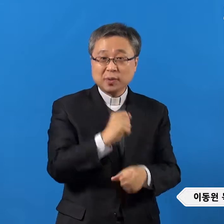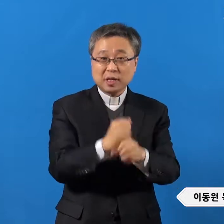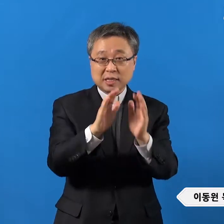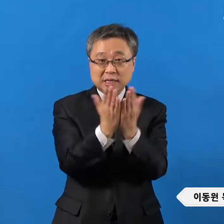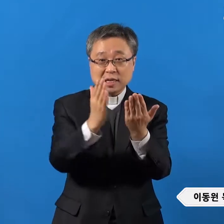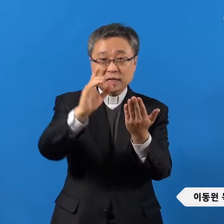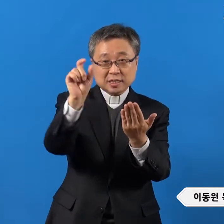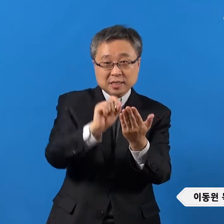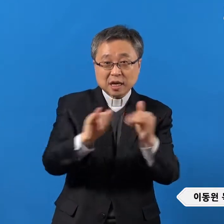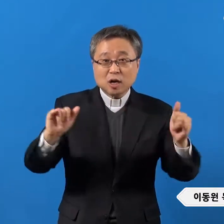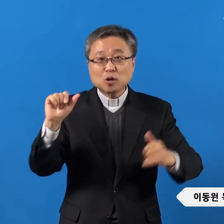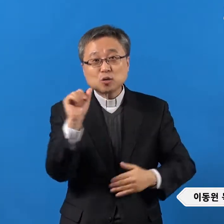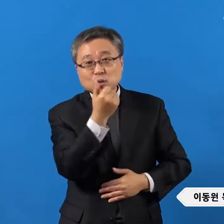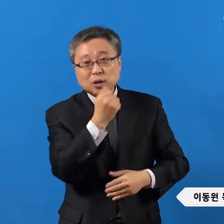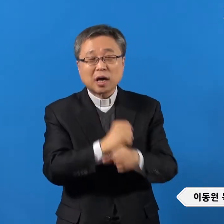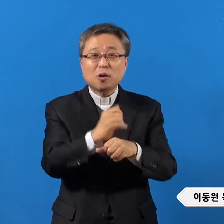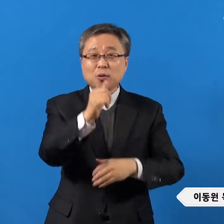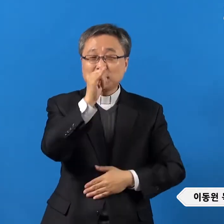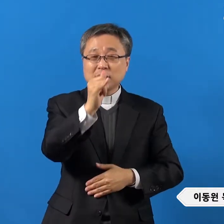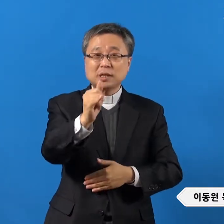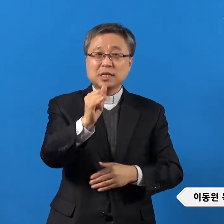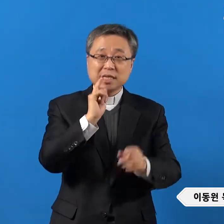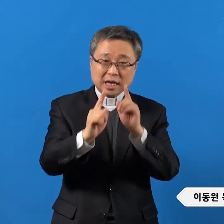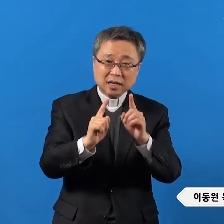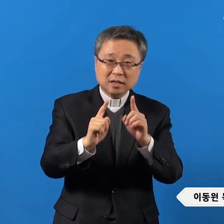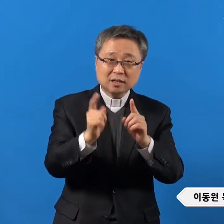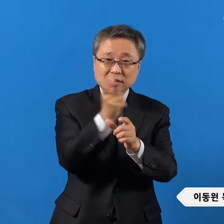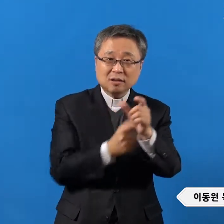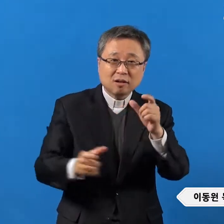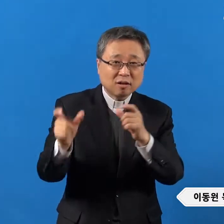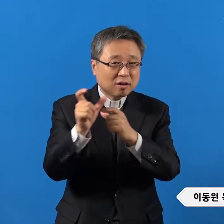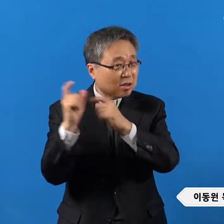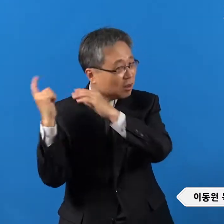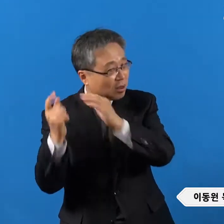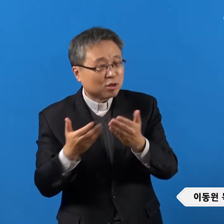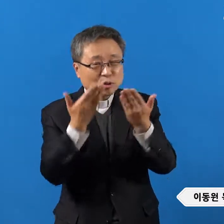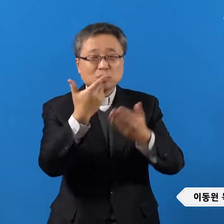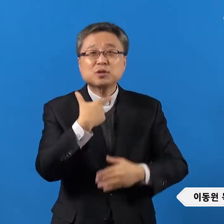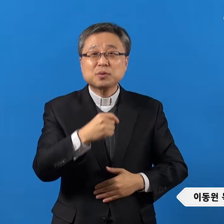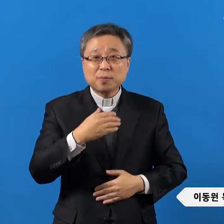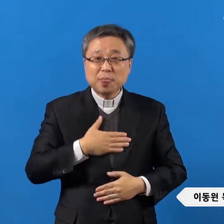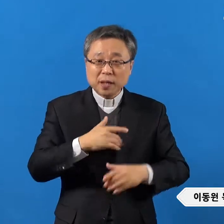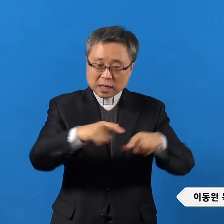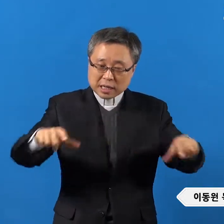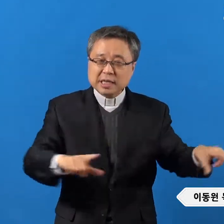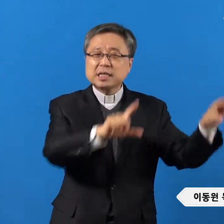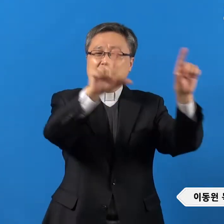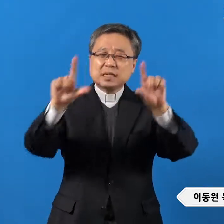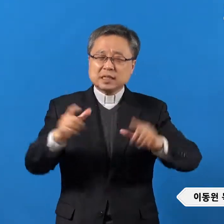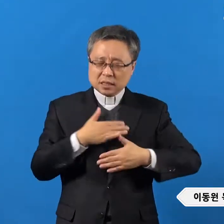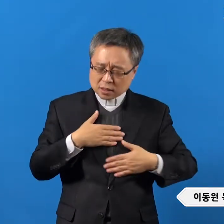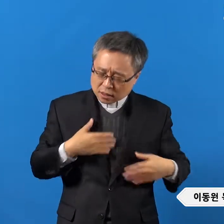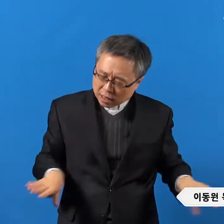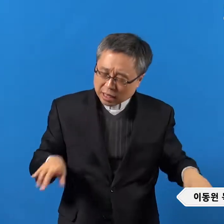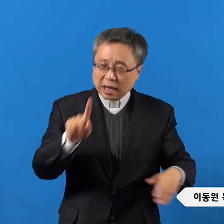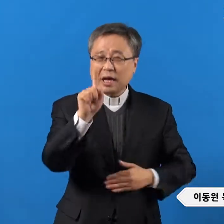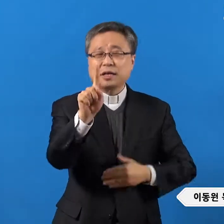소개하고 있는 이야기 하나를 더 들려드리고 싶습니다. 일상에 지쳐버린 한 여인이 있었습니다.